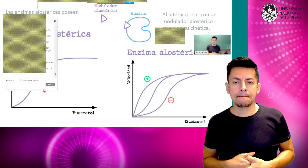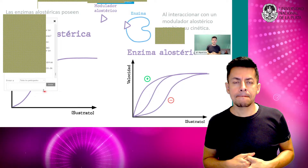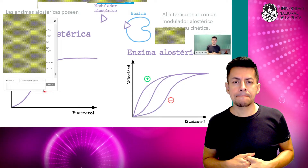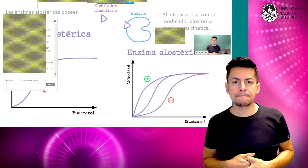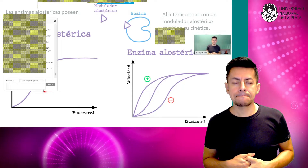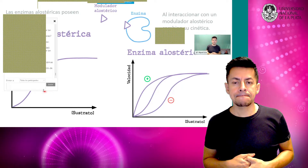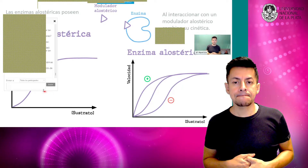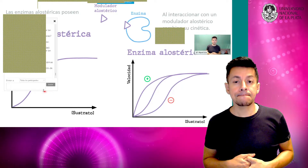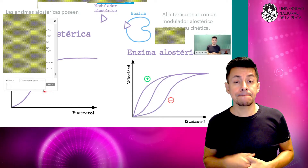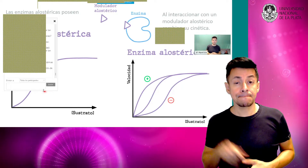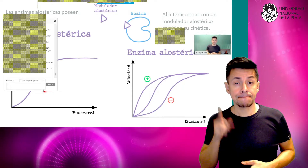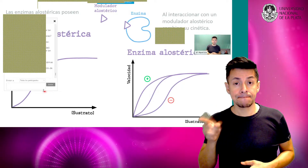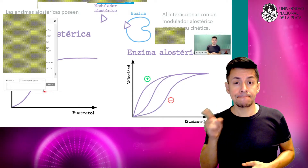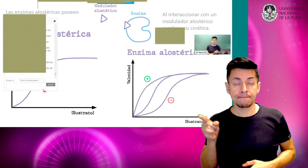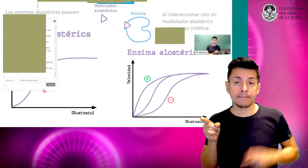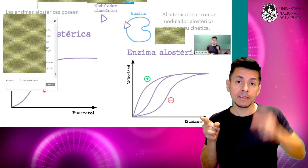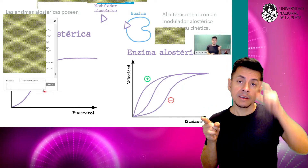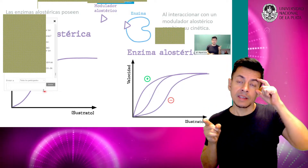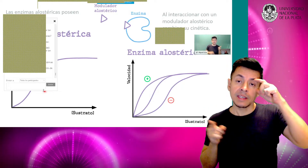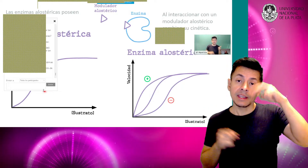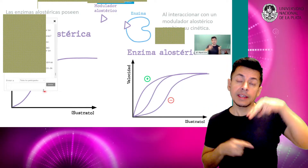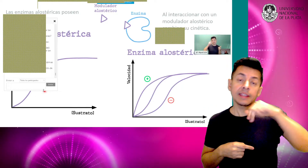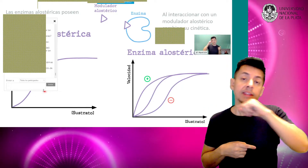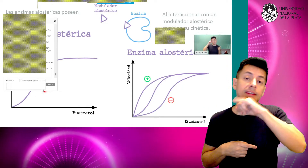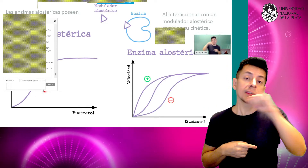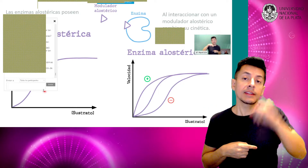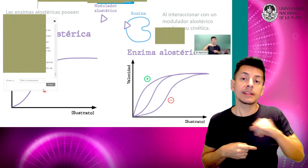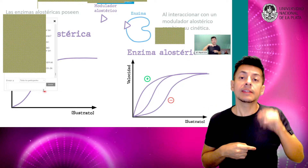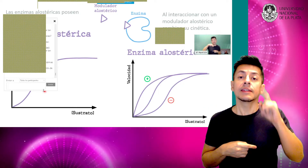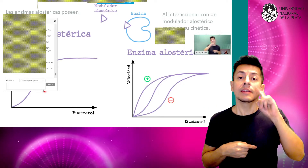este tipo de enzimas pueden estar